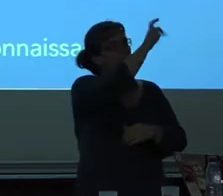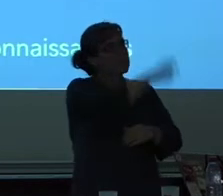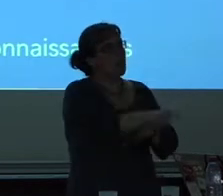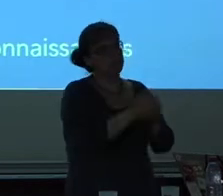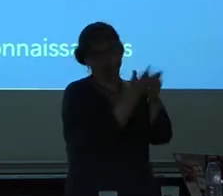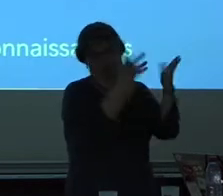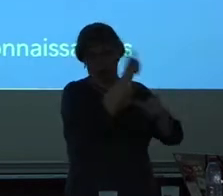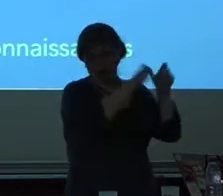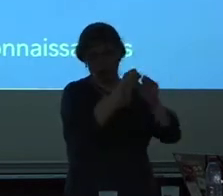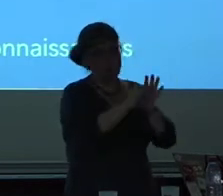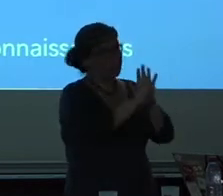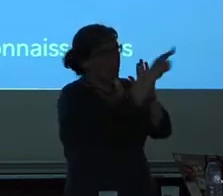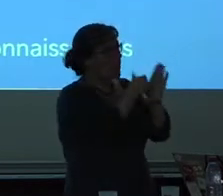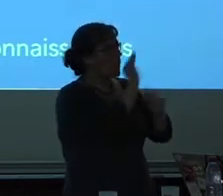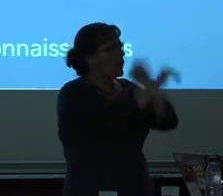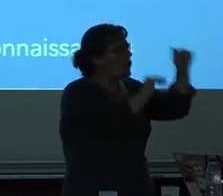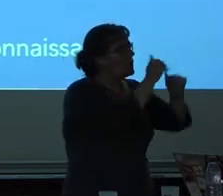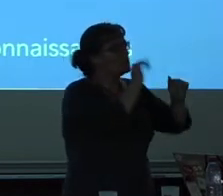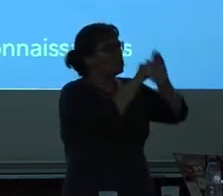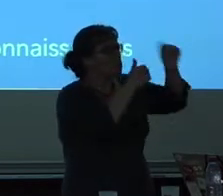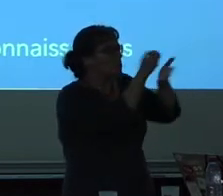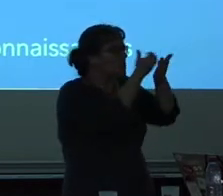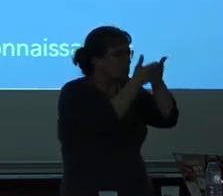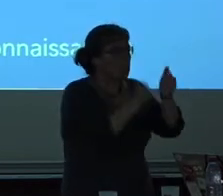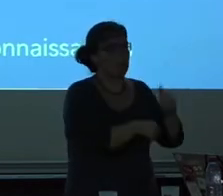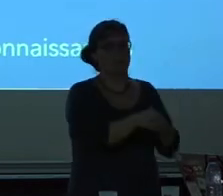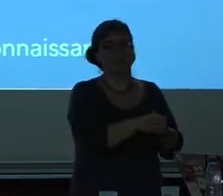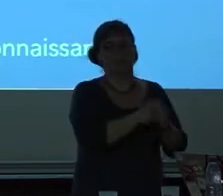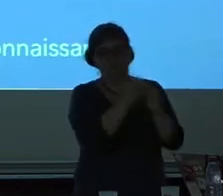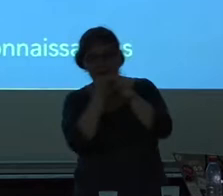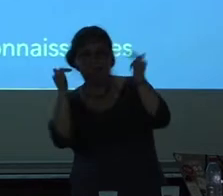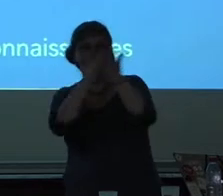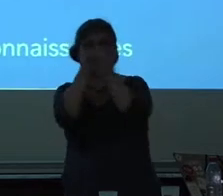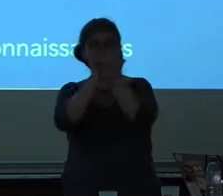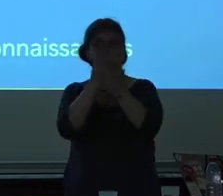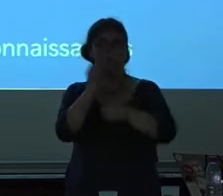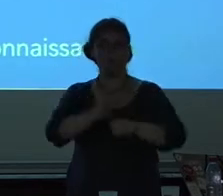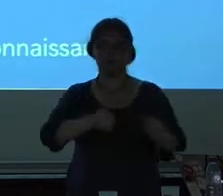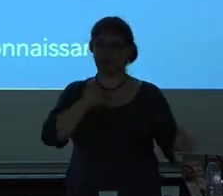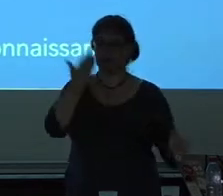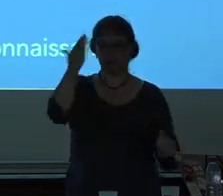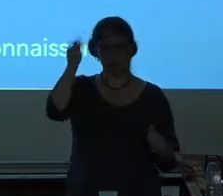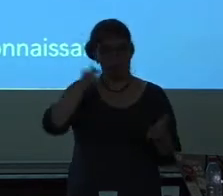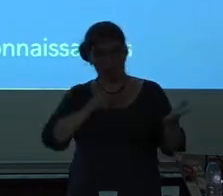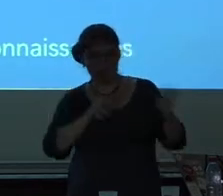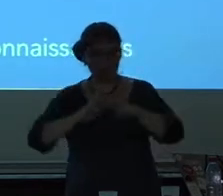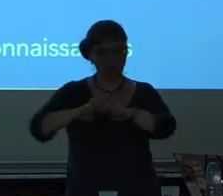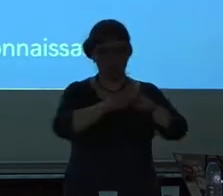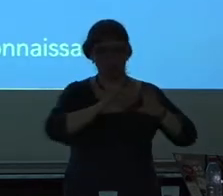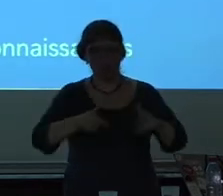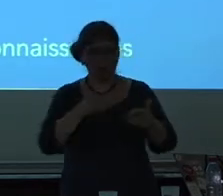qui peuvent l'accompagner. Un développeur intermédiaire, lui, va être autonome dans ses questions. Il sait déjà comment chercher, il va